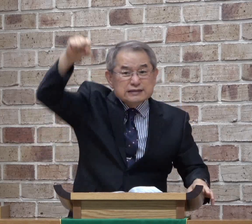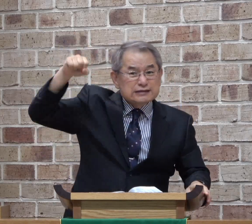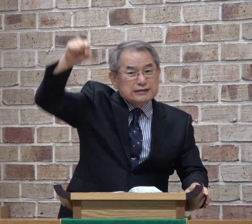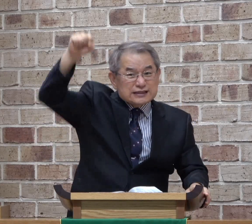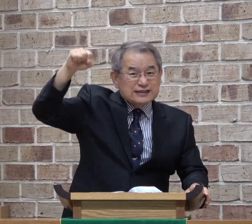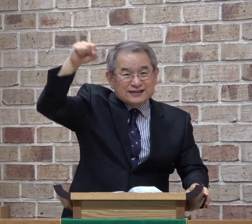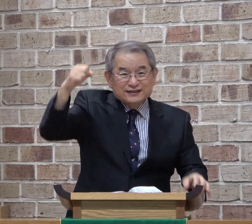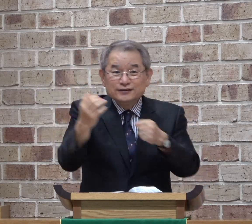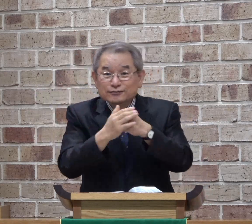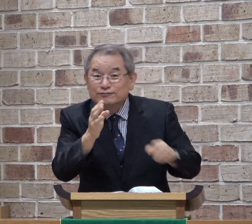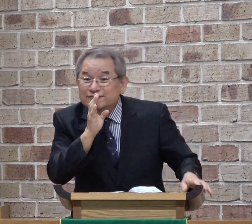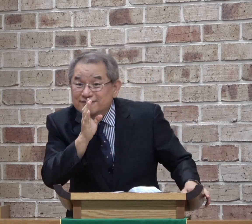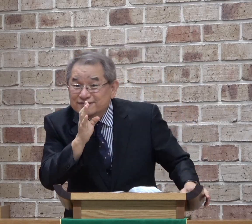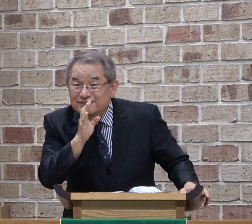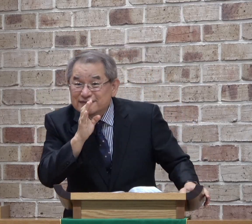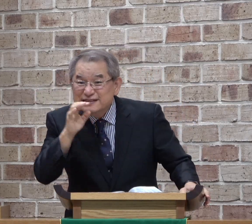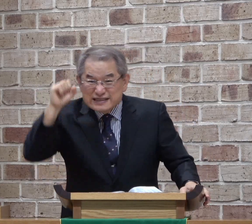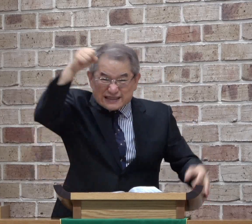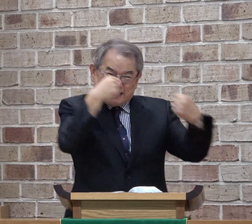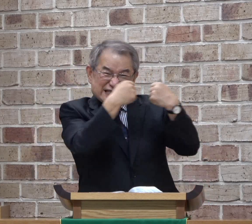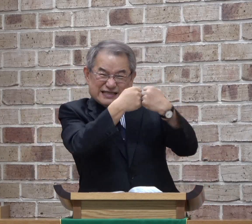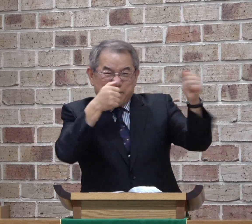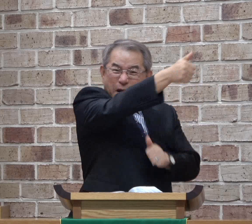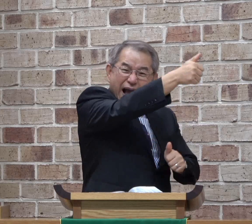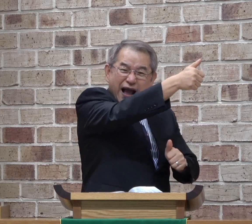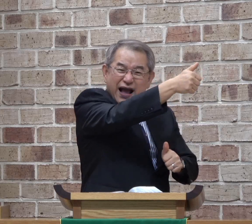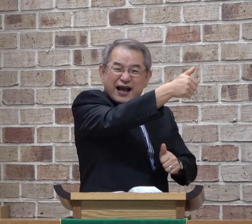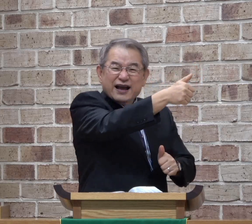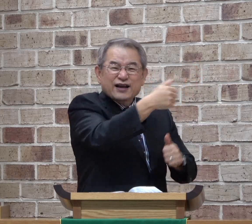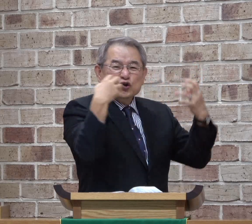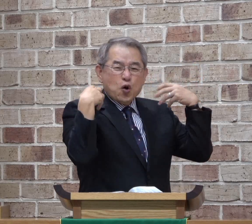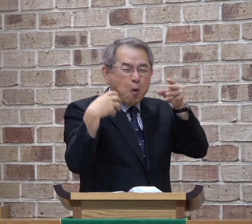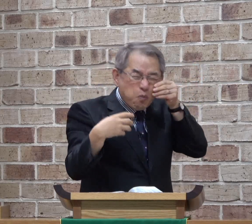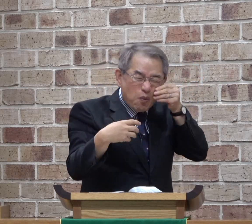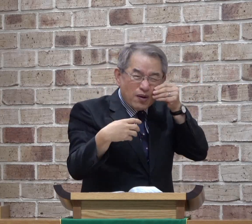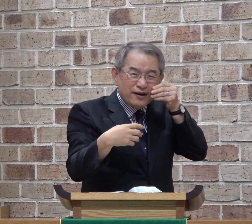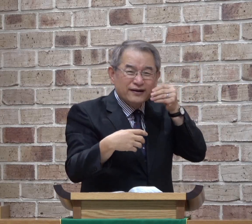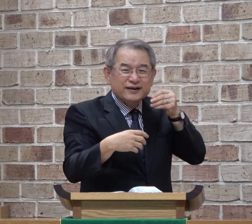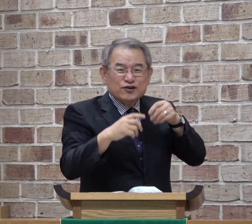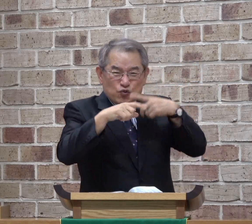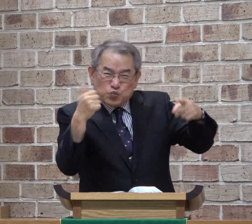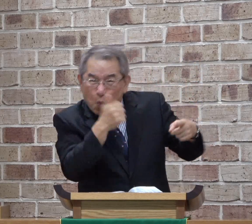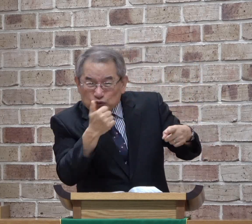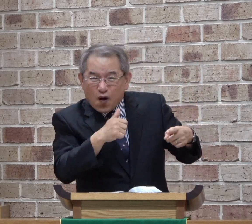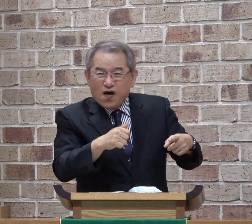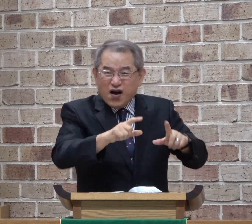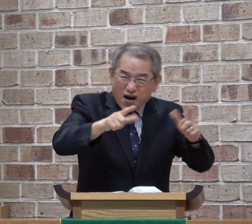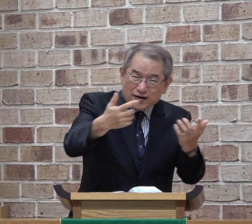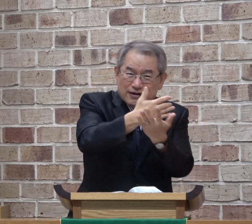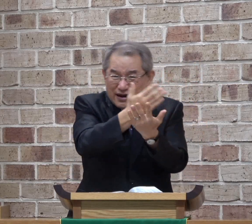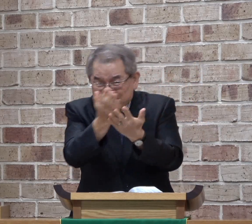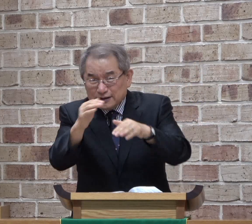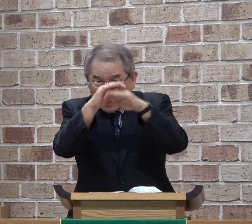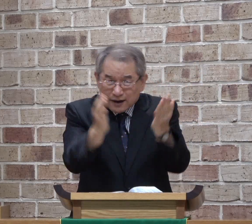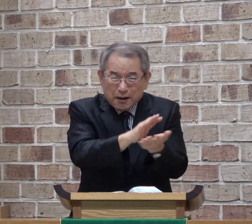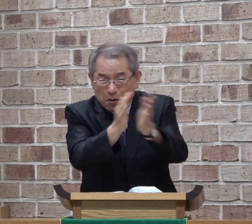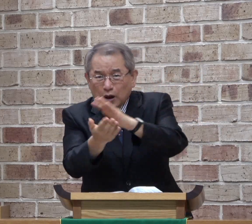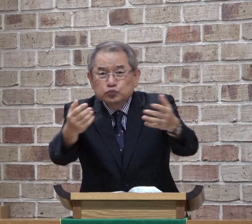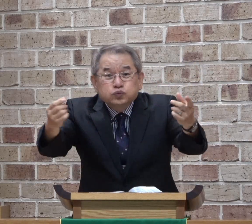저절로 생겨난 것이 아닙니다. 여러분들이 정말 투쟁하고 거기에 건의하고 계속적으로 지속적으로 계속